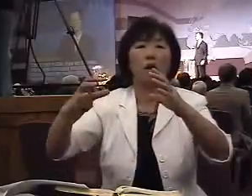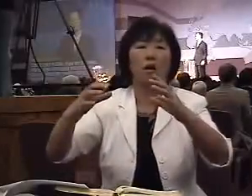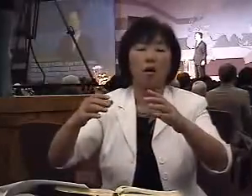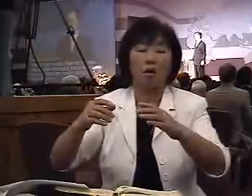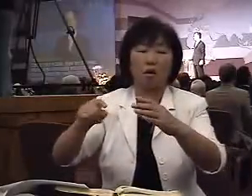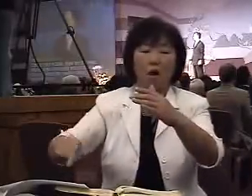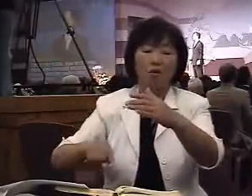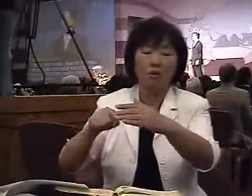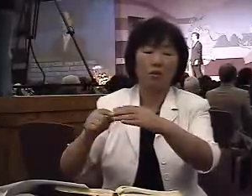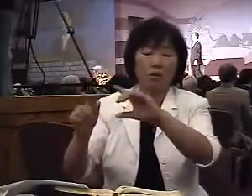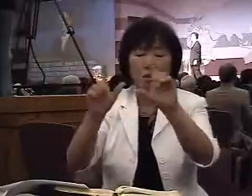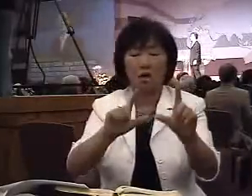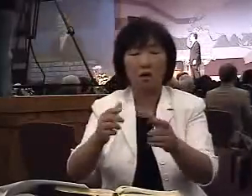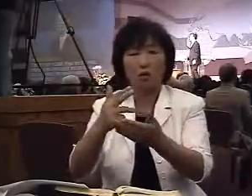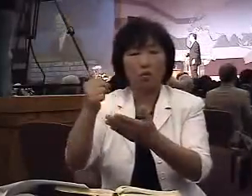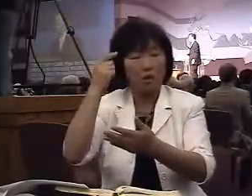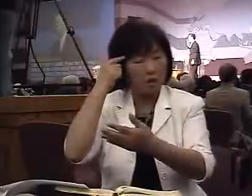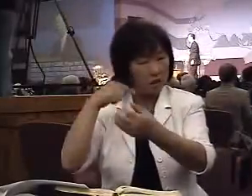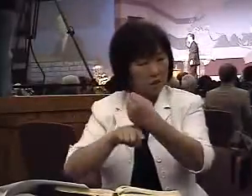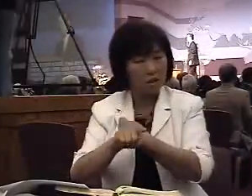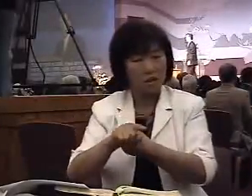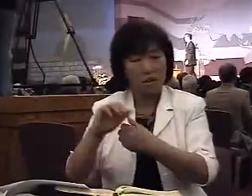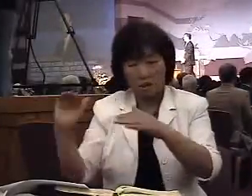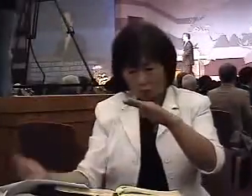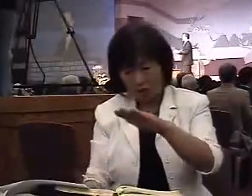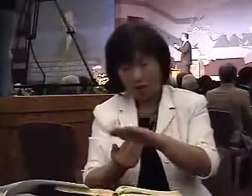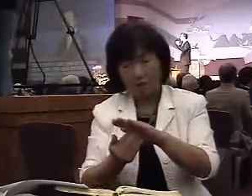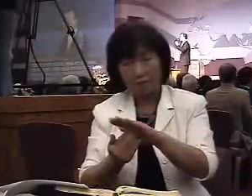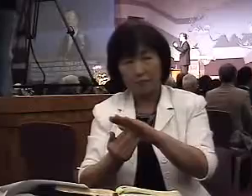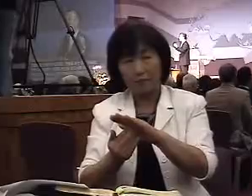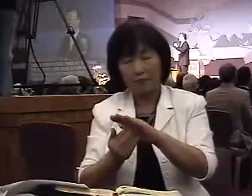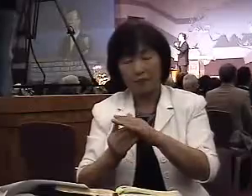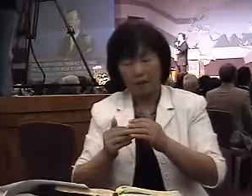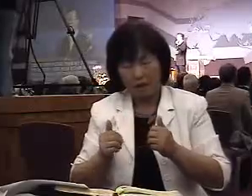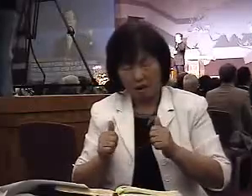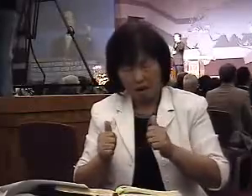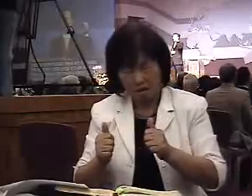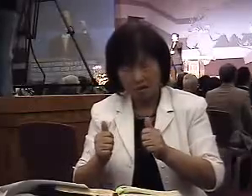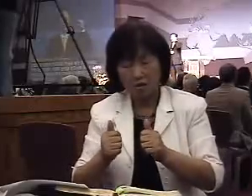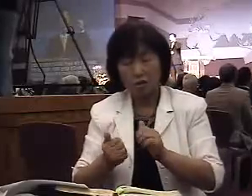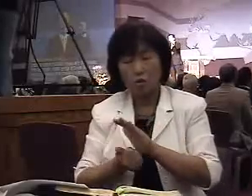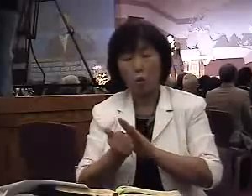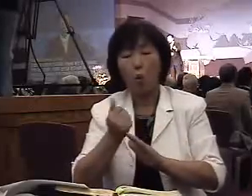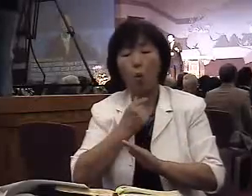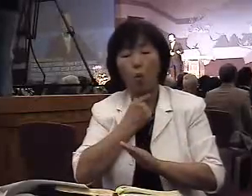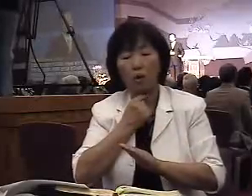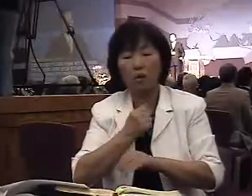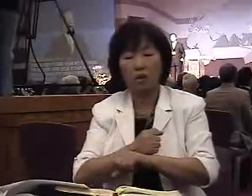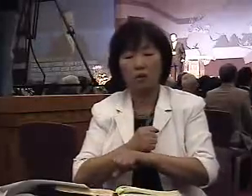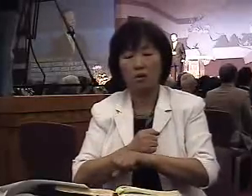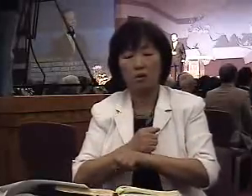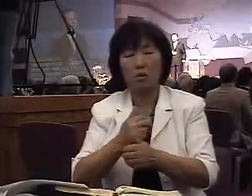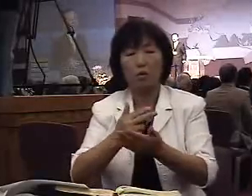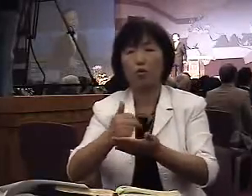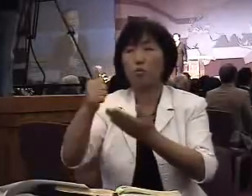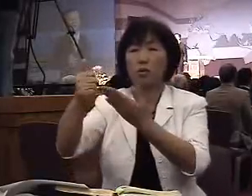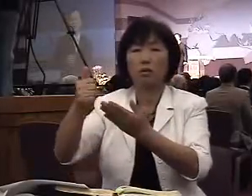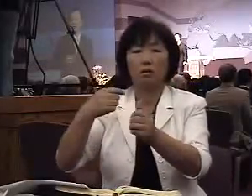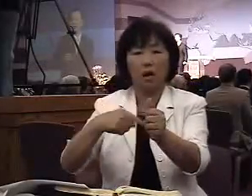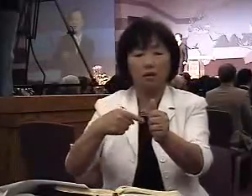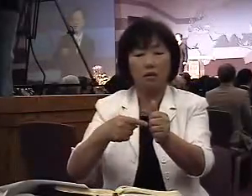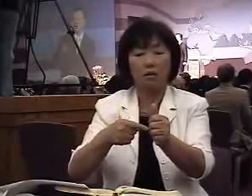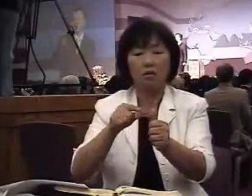주님의 뜻이 이루어지기를 간절히 소망합니다. 라고 기도를 주님께서 가르치신 거예요.